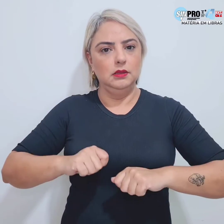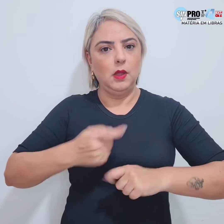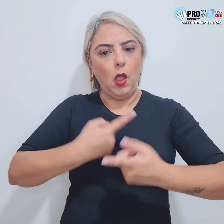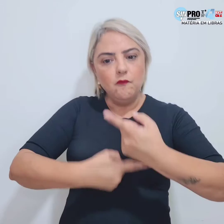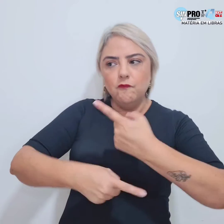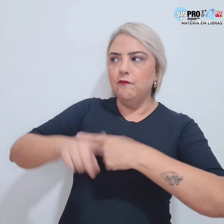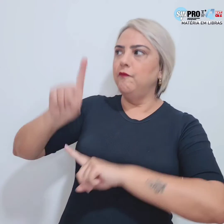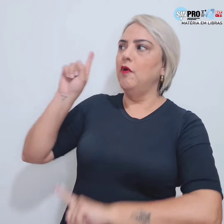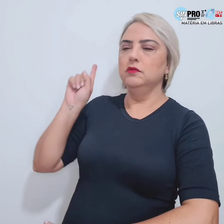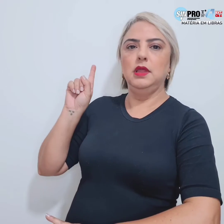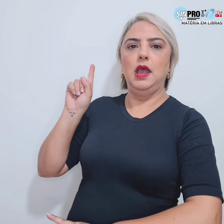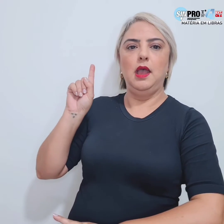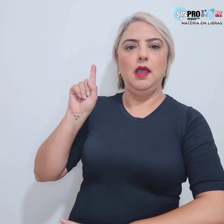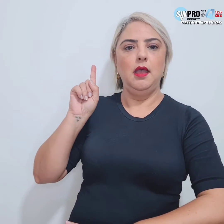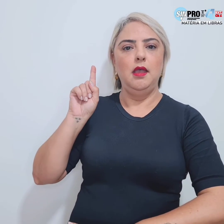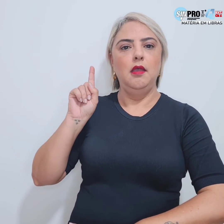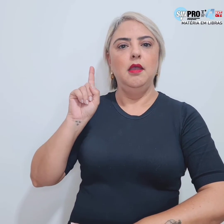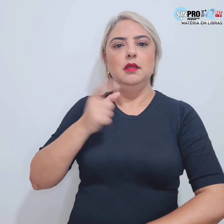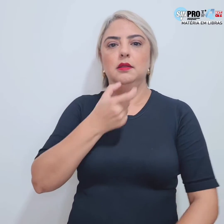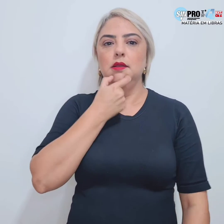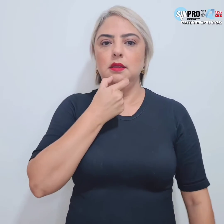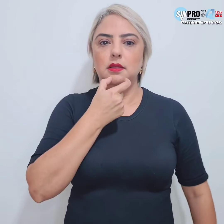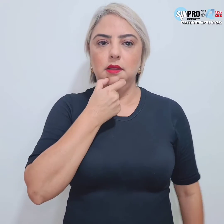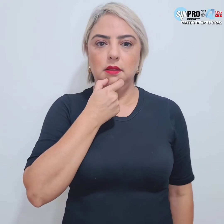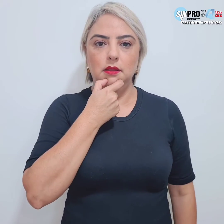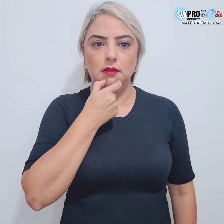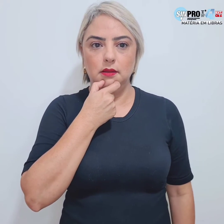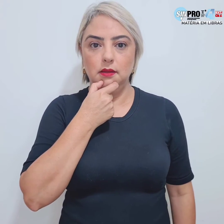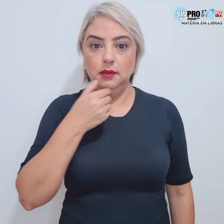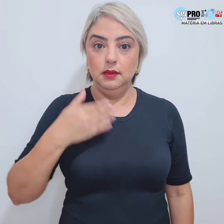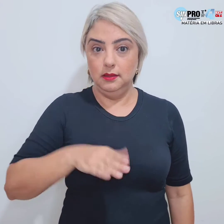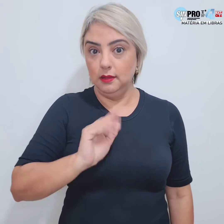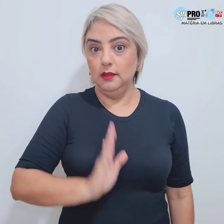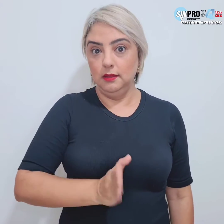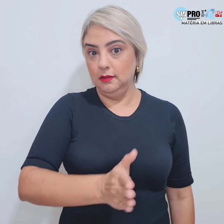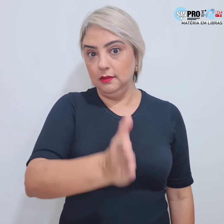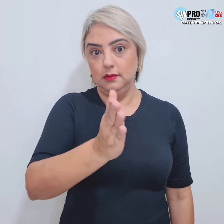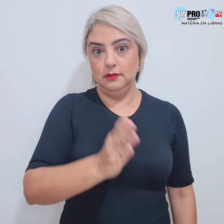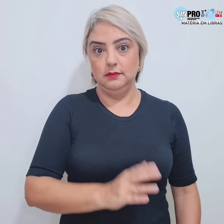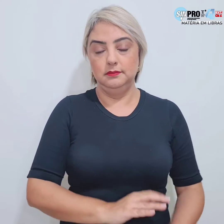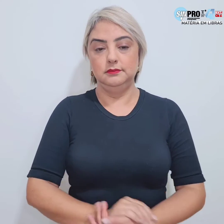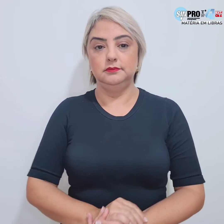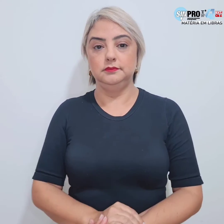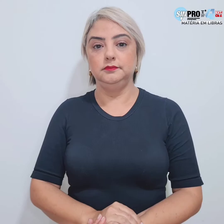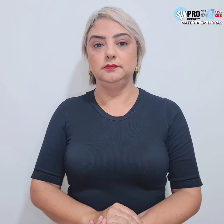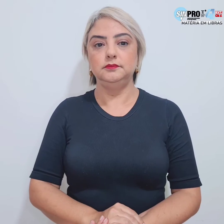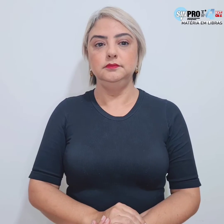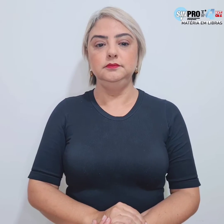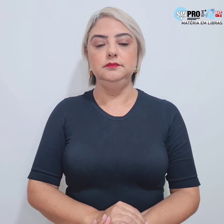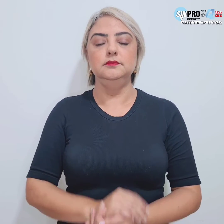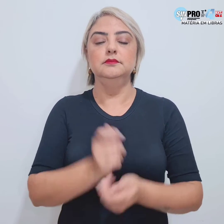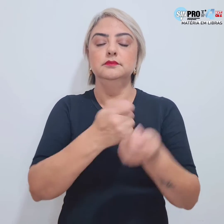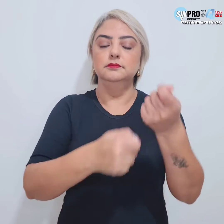os regimes neoliberais em curso. A economia